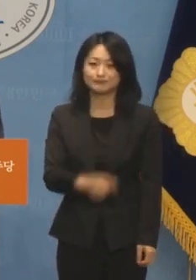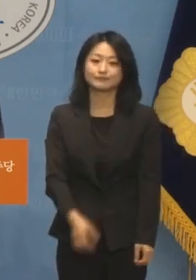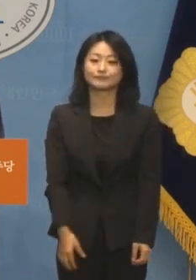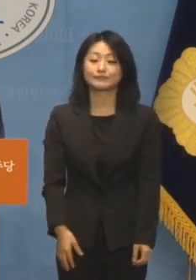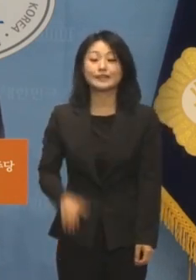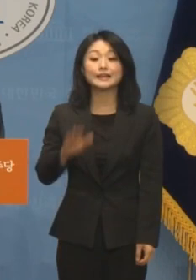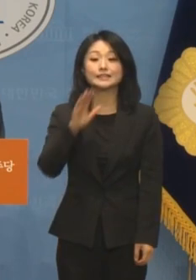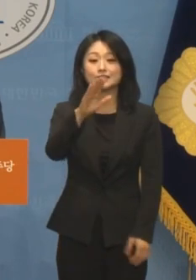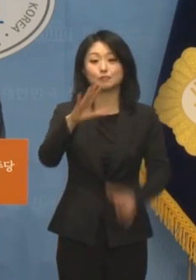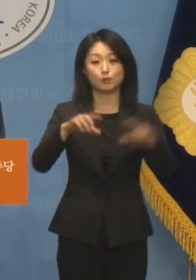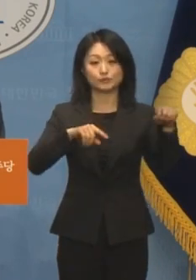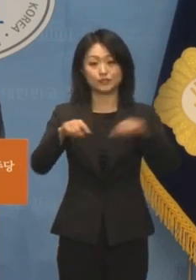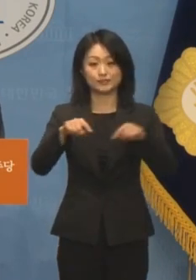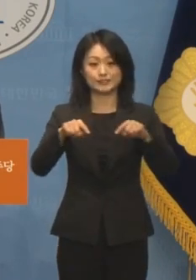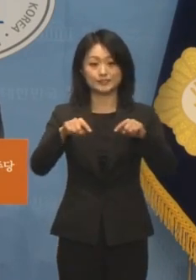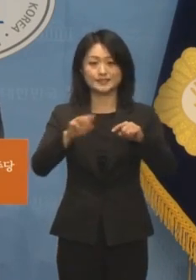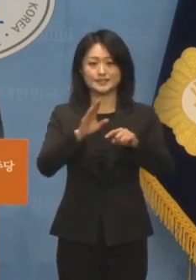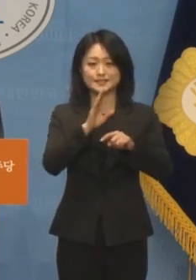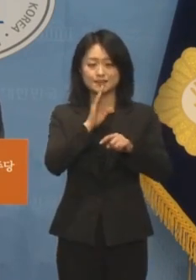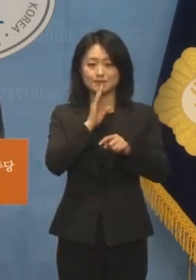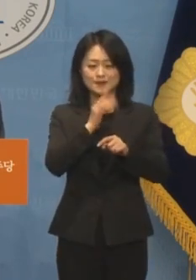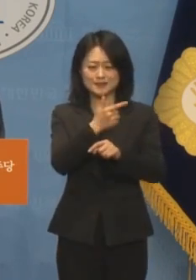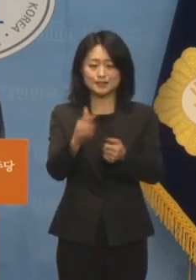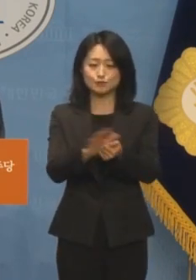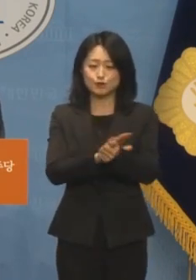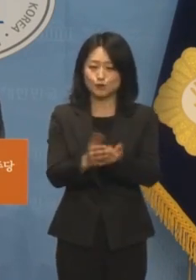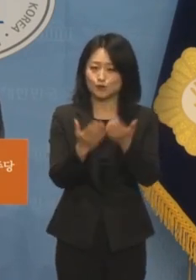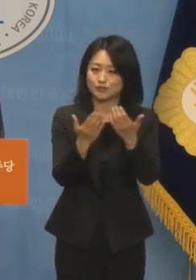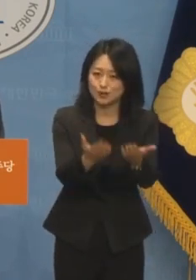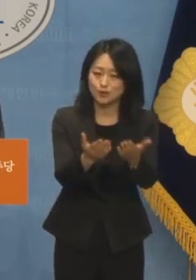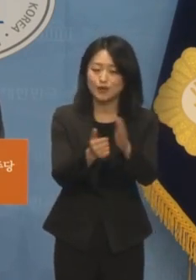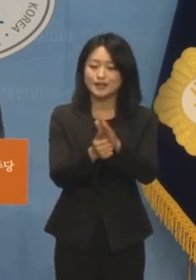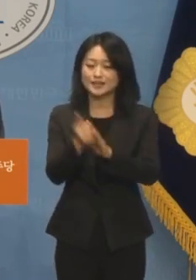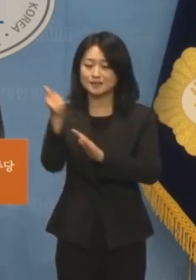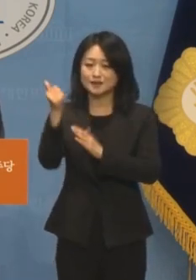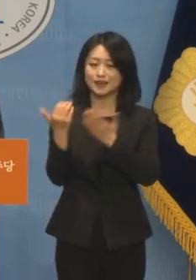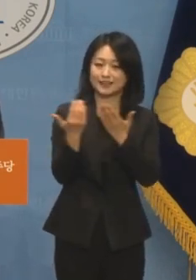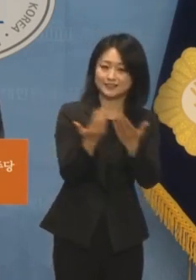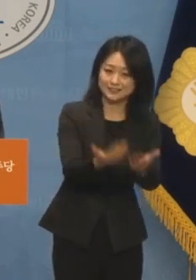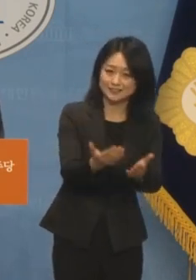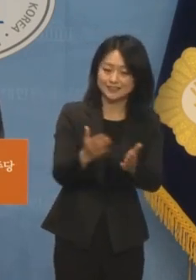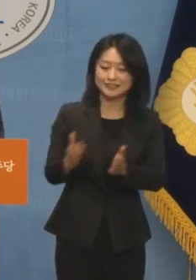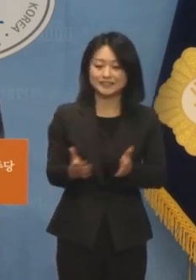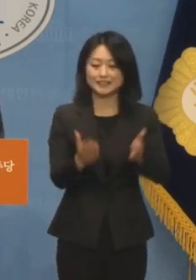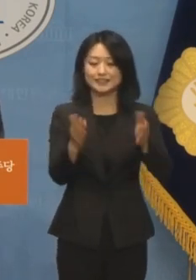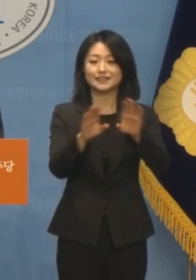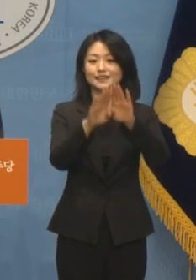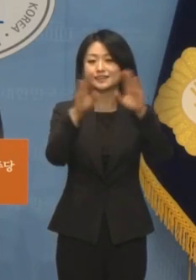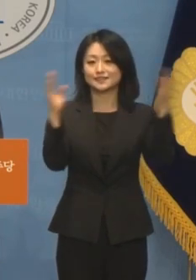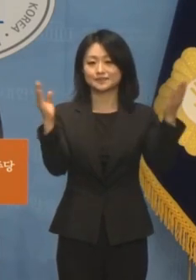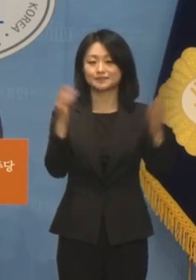진보 정치가 든든한 위로가 되고 희망이 되는 길을 다시 열겠습니다.